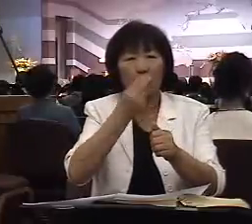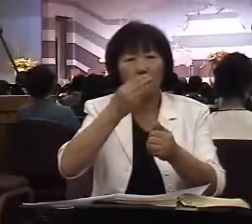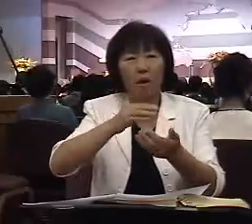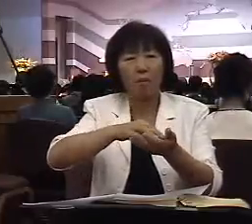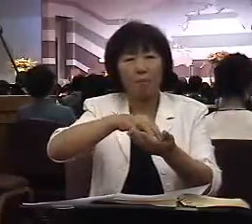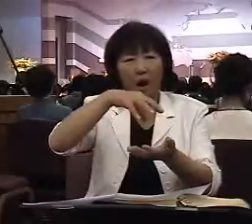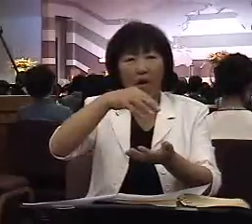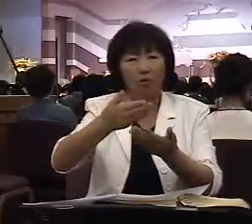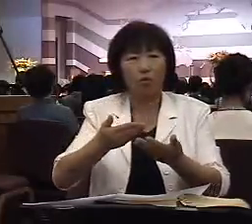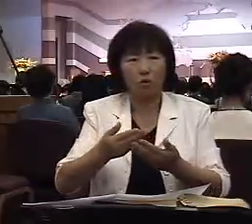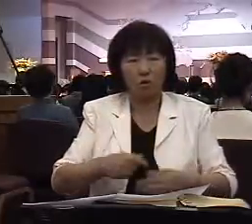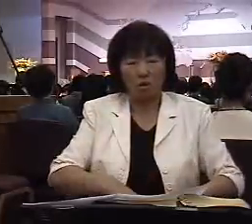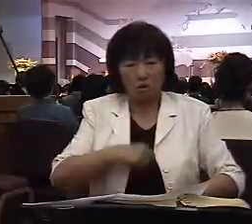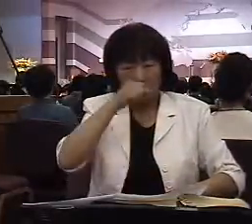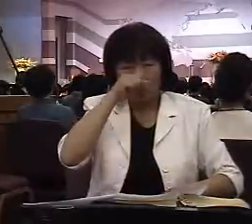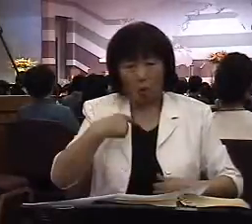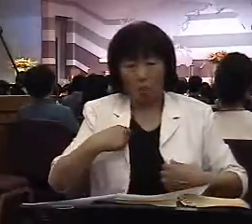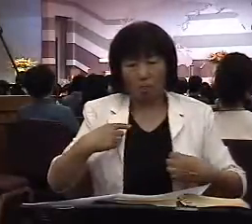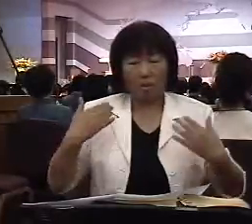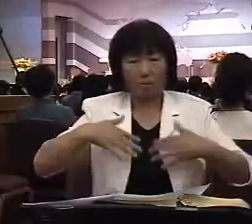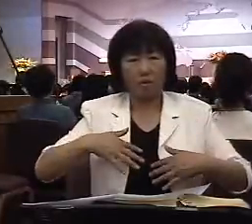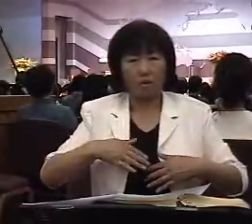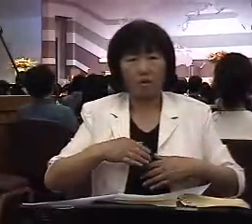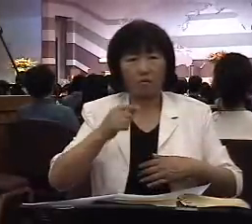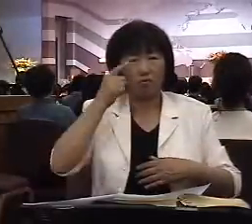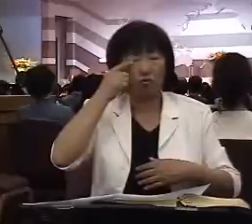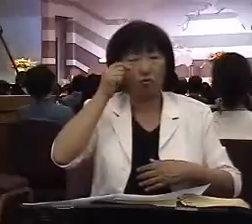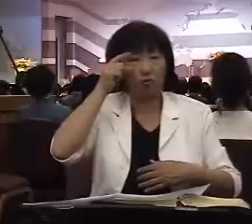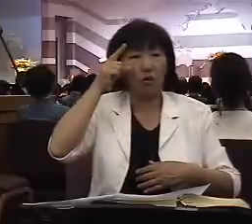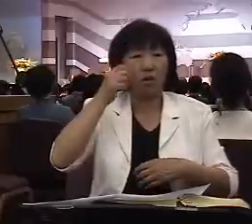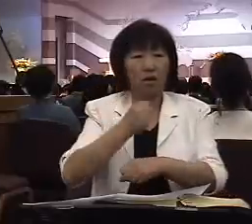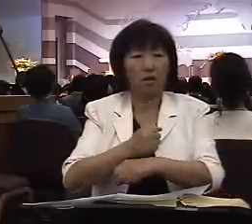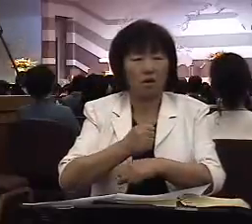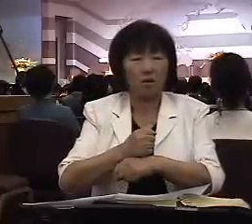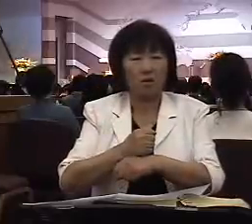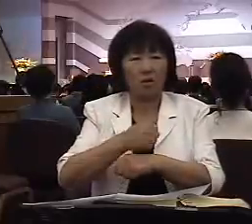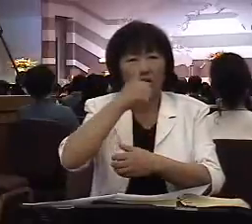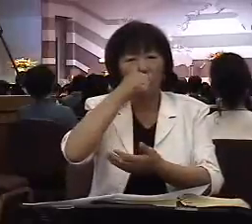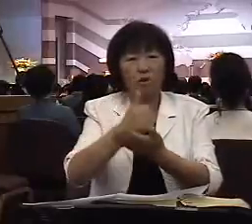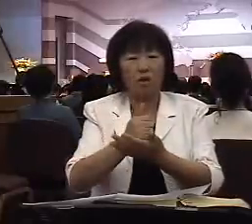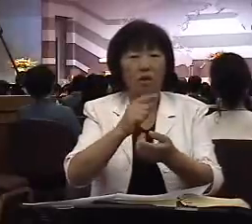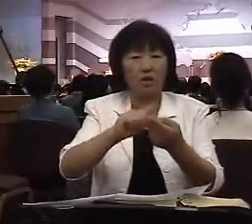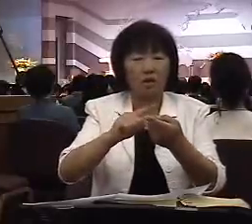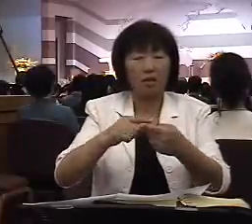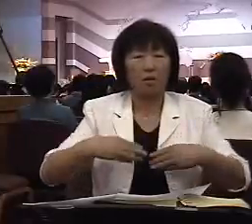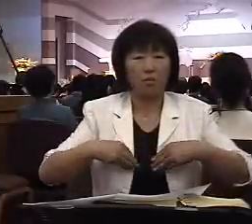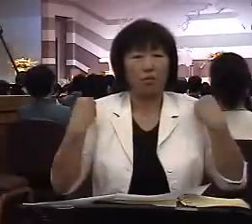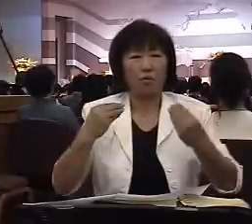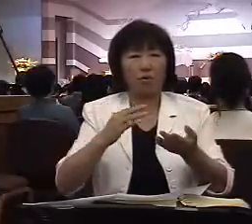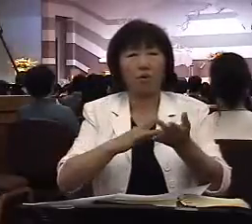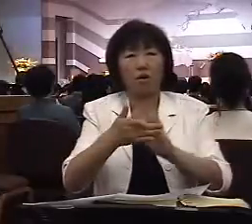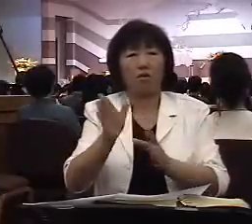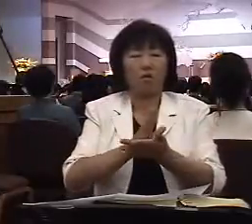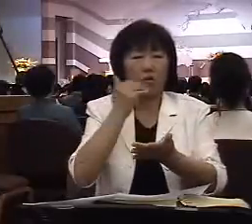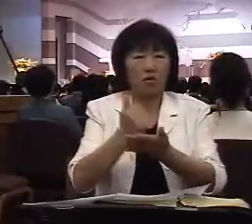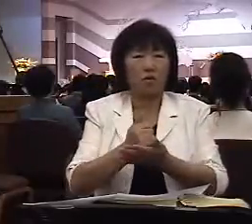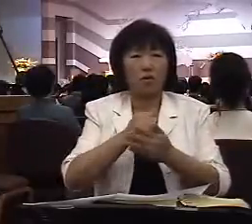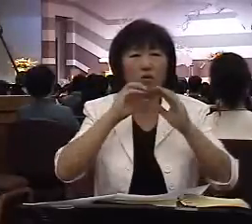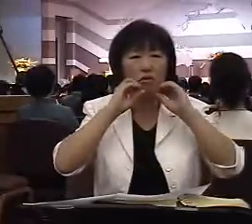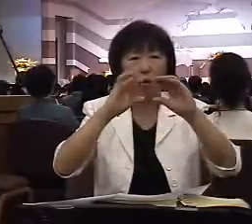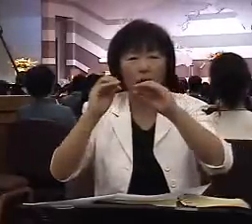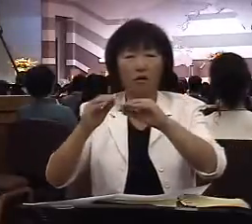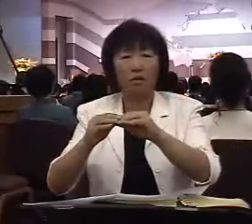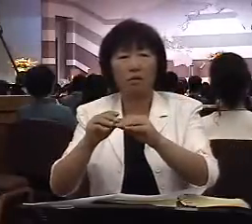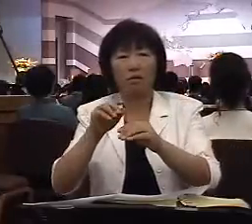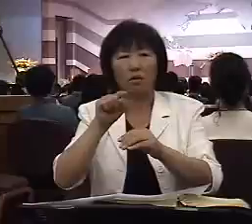의의 옷을 입혀주는 것이요 그들의 눈을 뜨게 하는 것이요 죄의 굴레에서 벗어나게 하는 예수 그리스도를 증거하는 것인 줄로 믿는